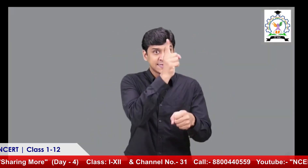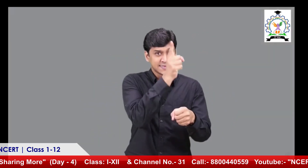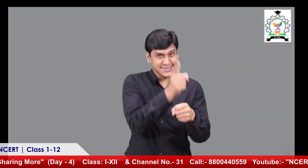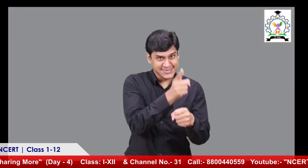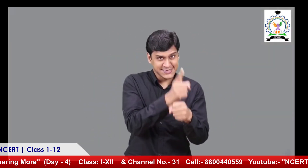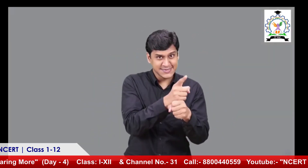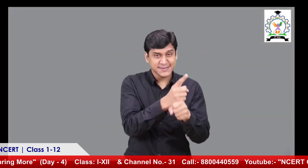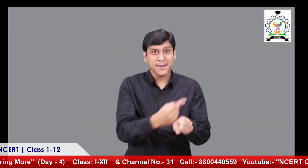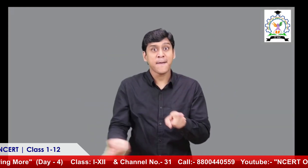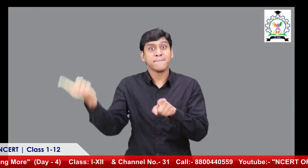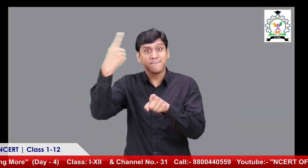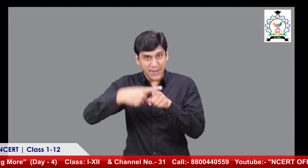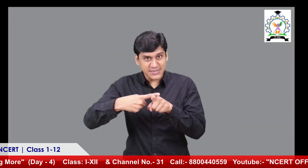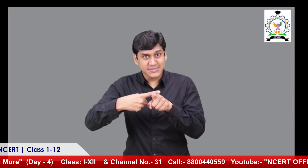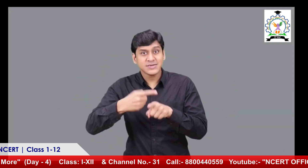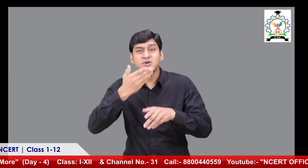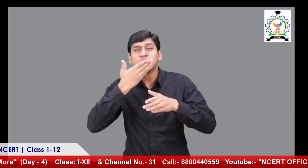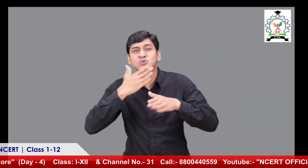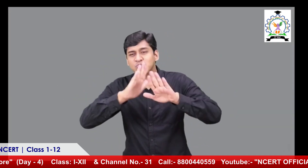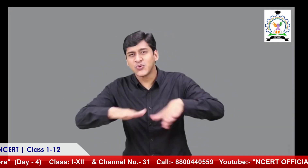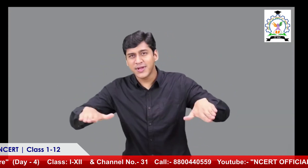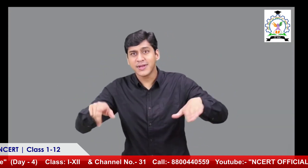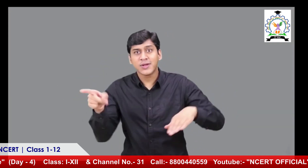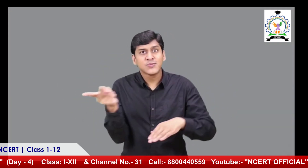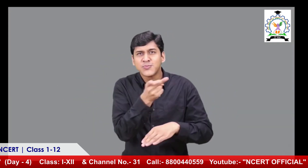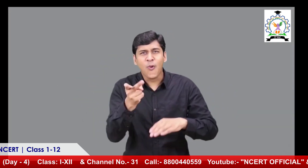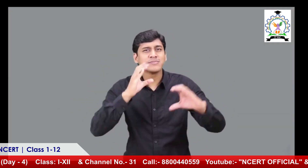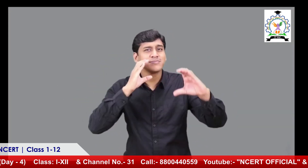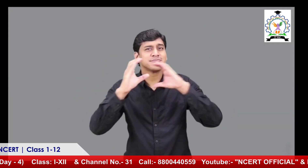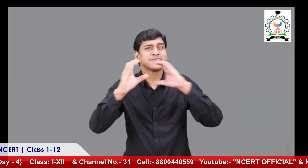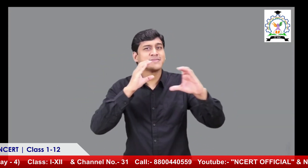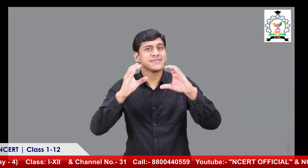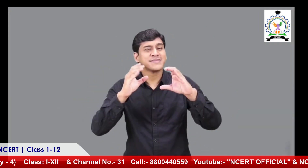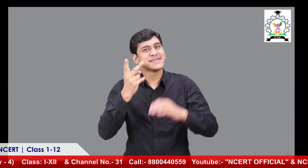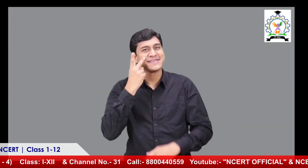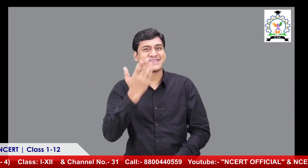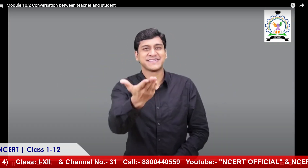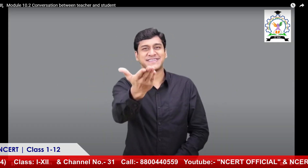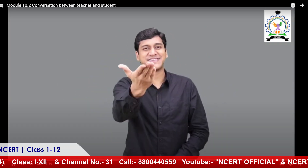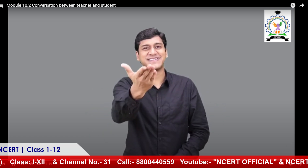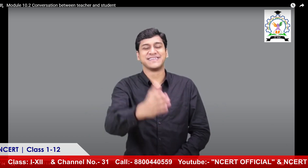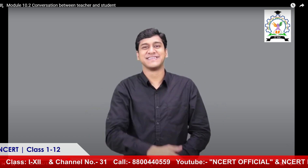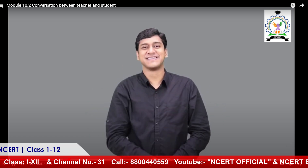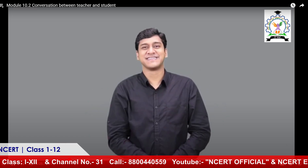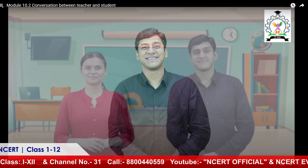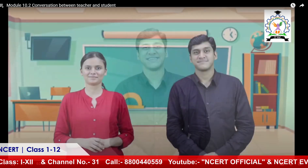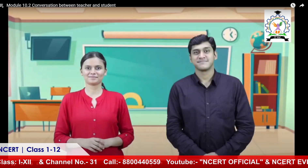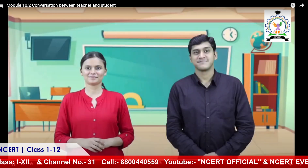आज का विषय है अध्यापक और विद्यार्थी के बीच में बातचीत। आइए देखते हैं।